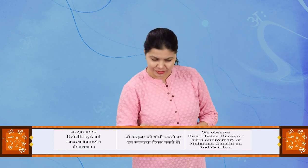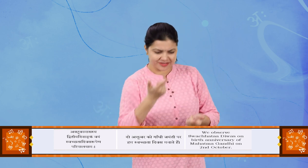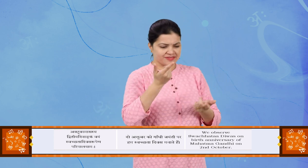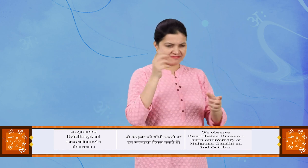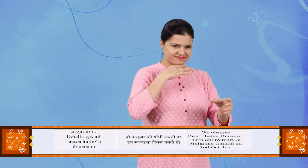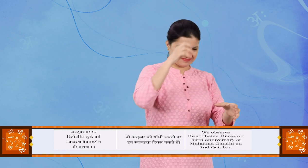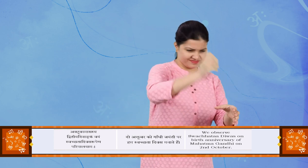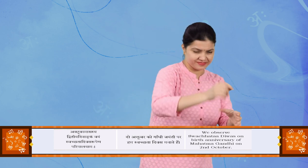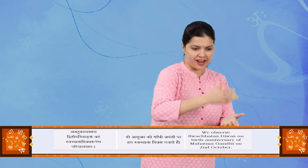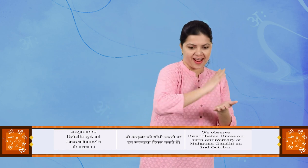है